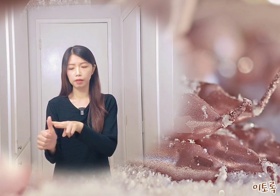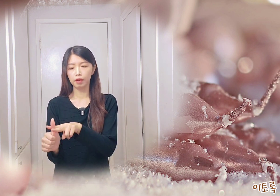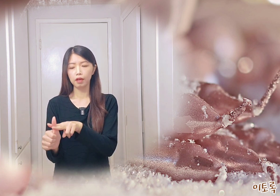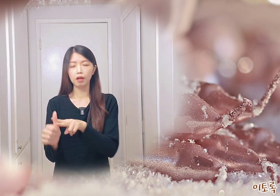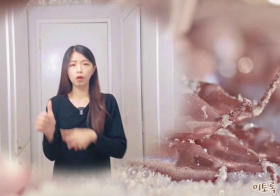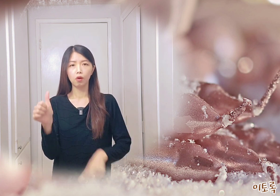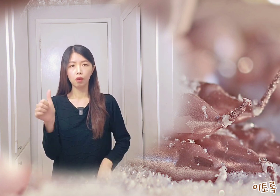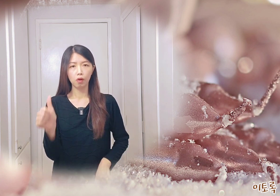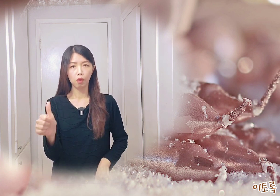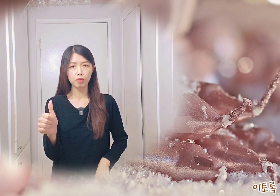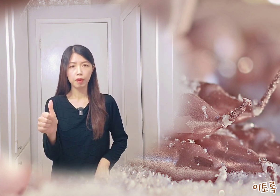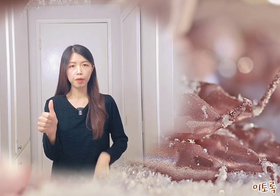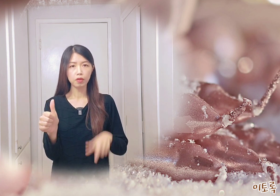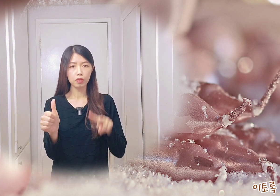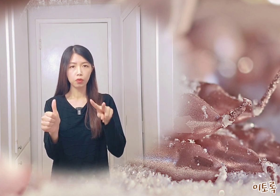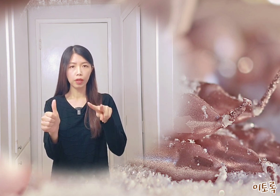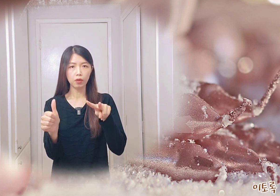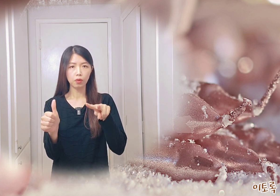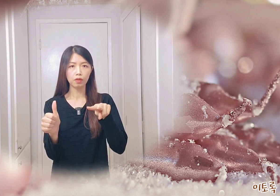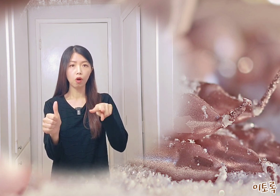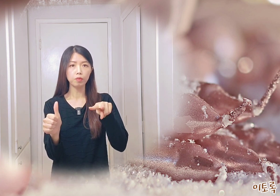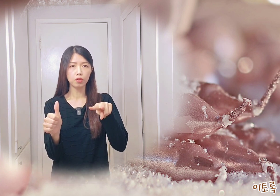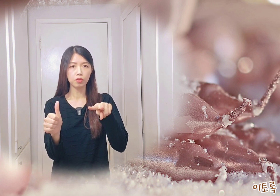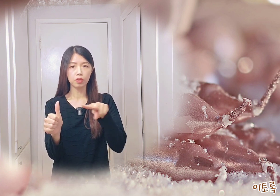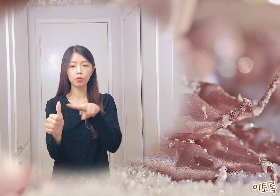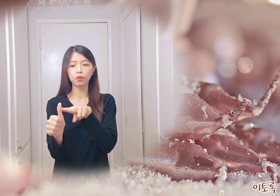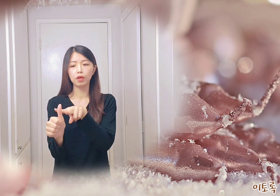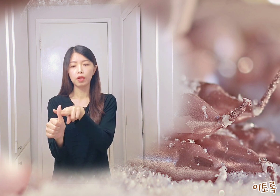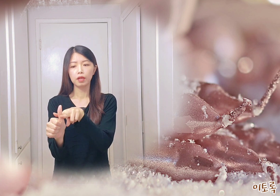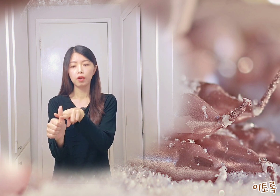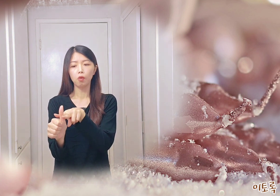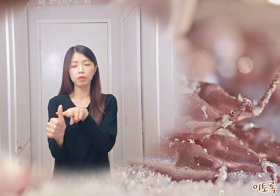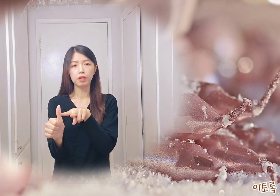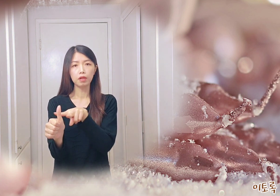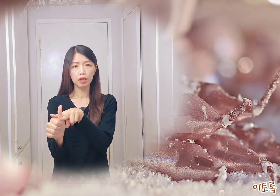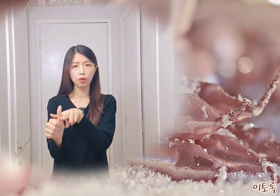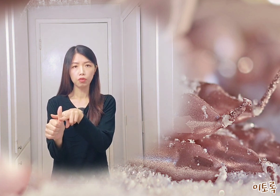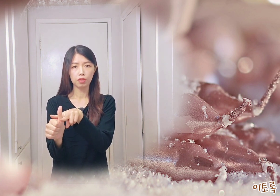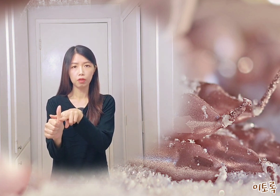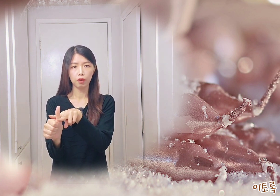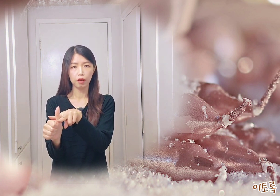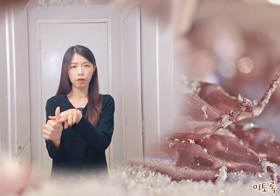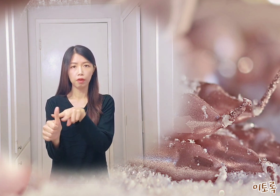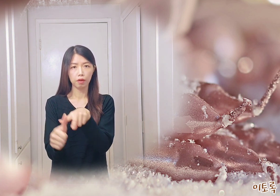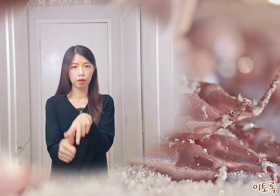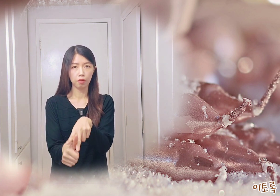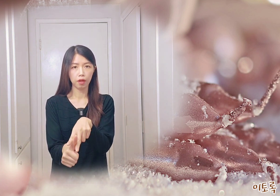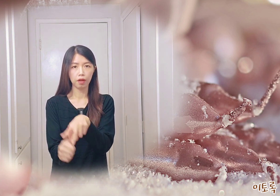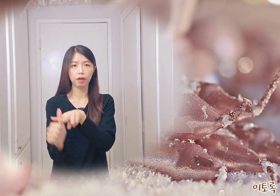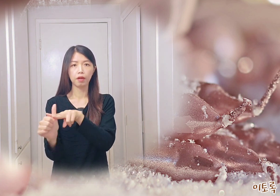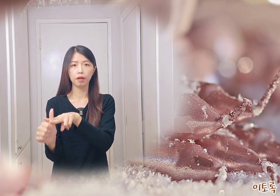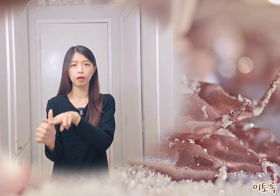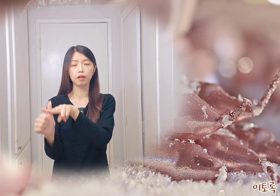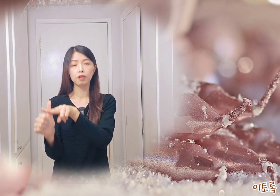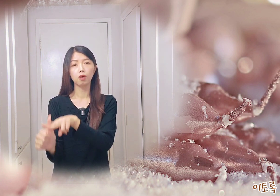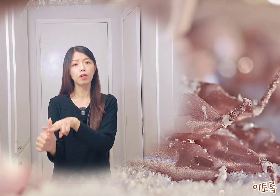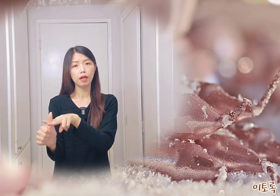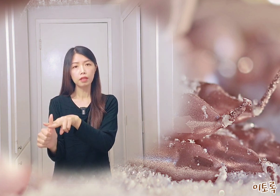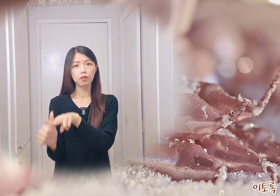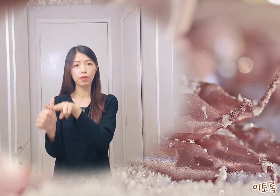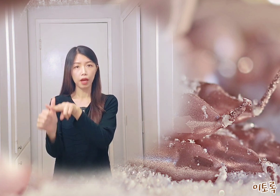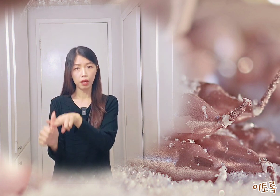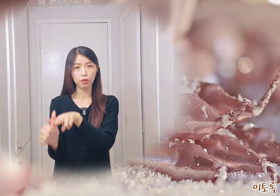수어는 엄지만 펴주시고 다른 손은 검지 중지로 이 엄지를 끼워주시는 거예요. 이렇게.